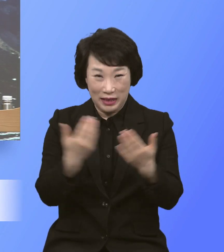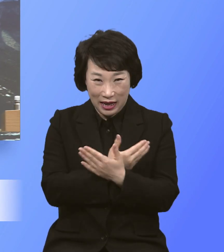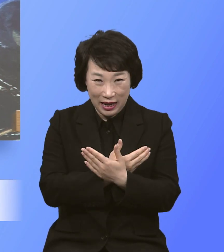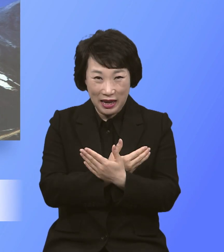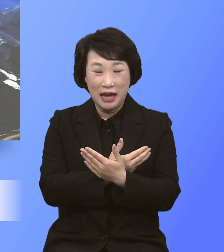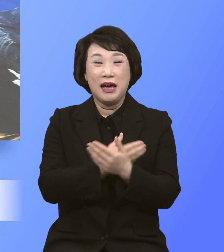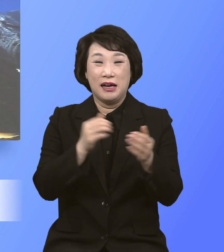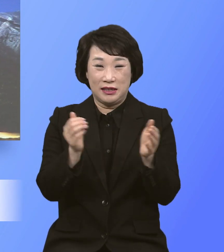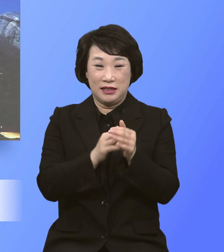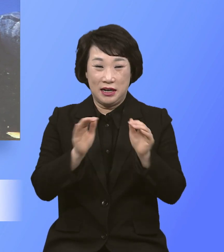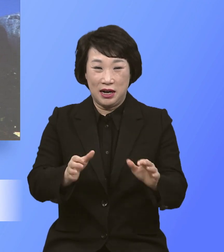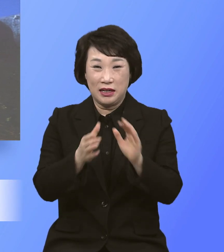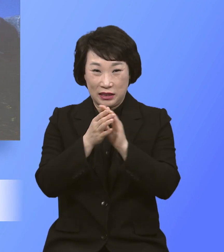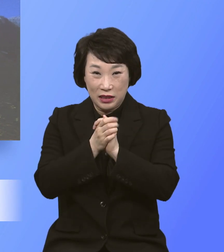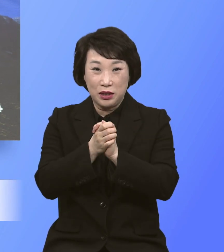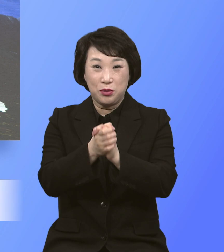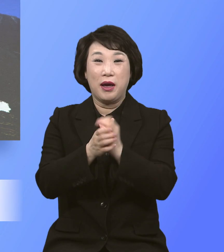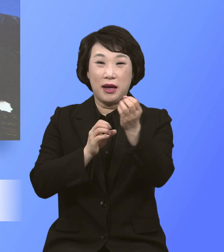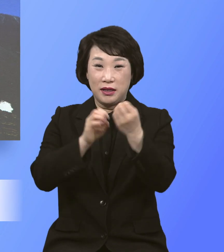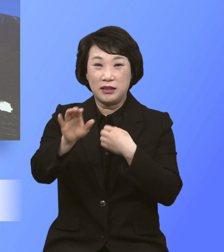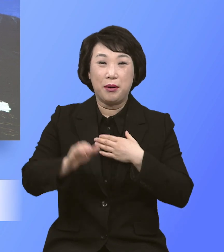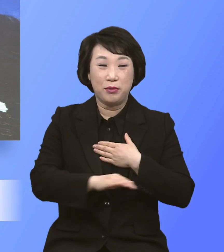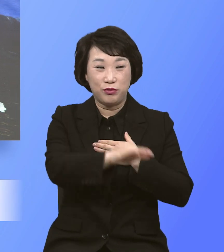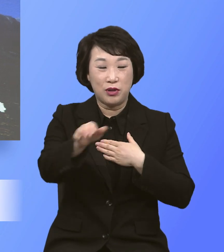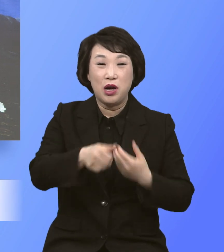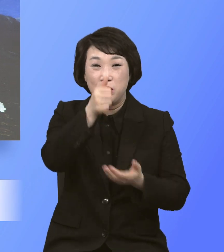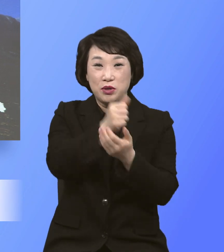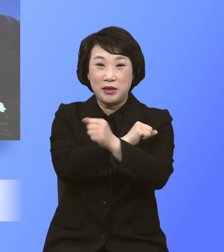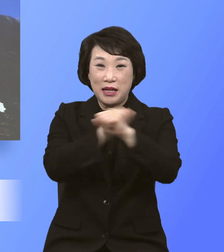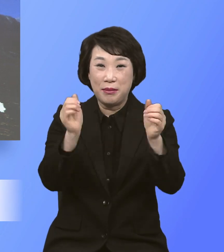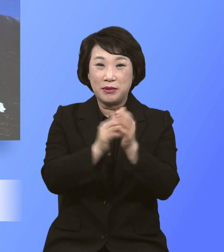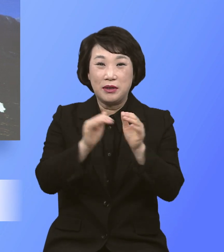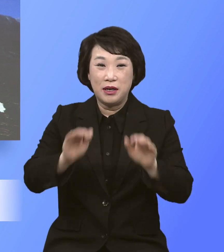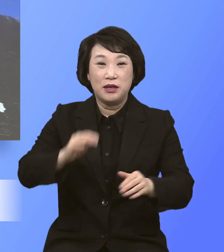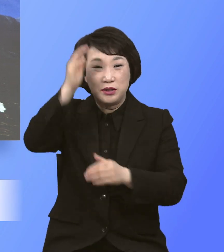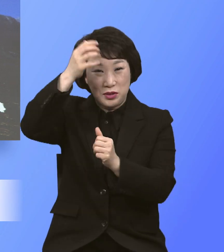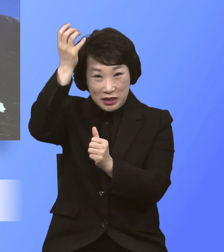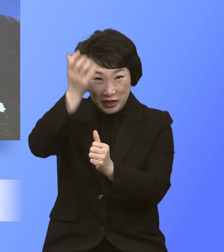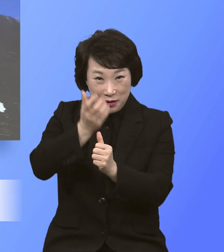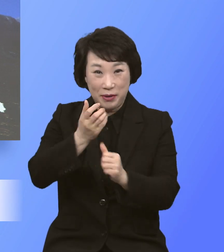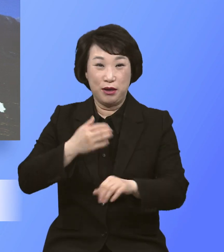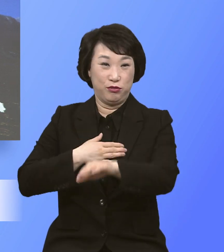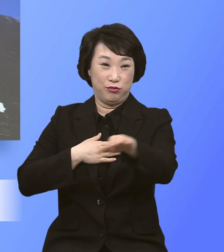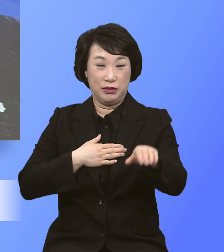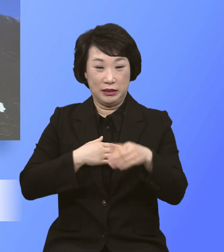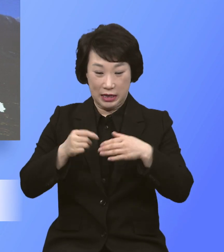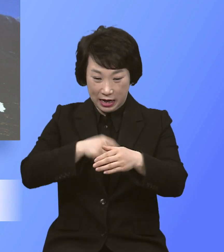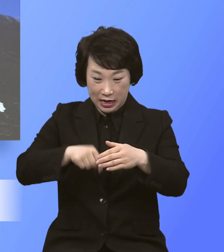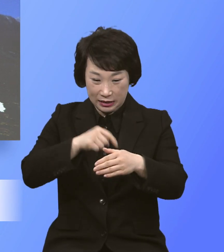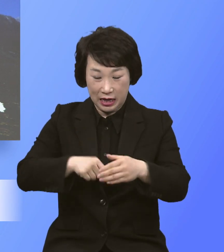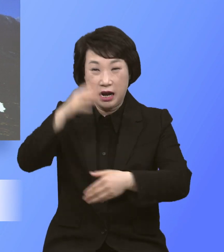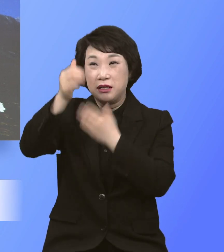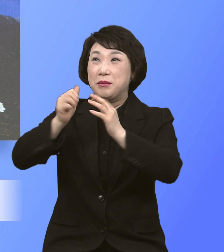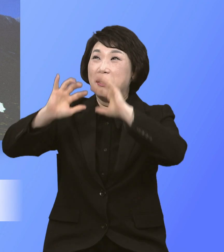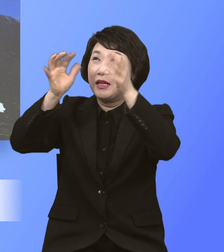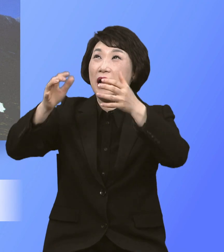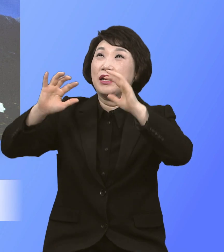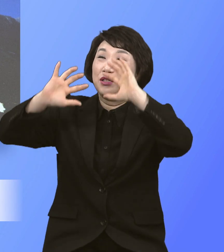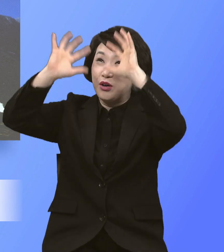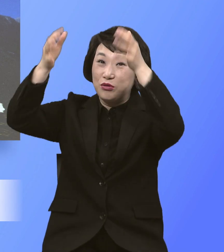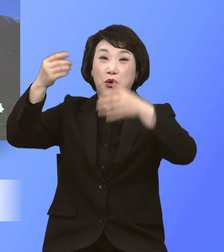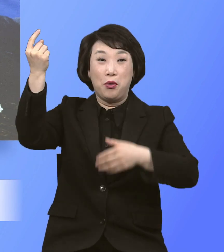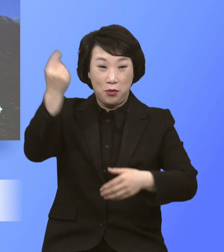실천해서 기도 응답으로 제사함을 받고 성령이 임함으로 내 안에 하늘나라와